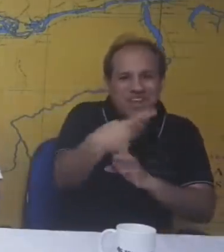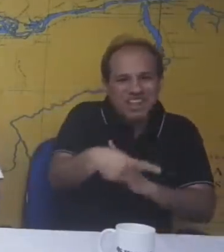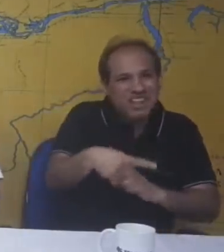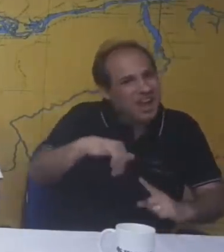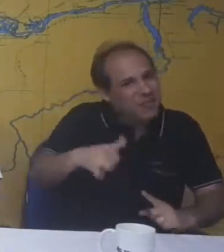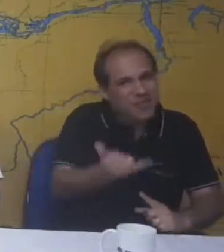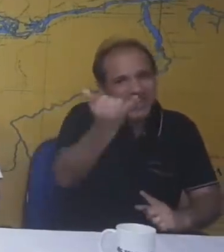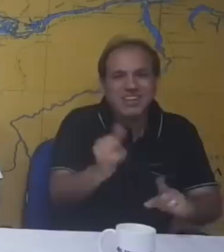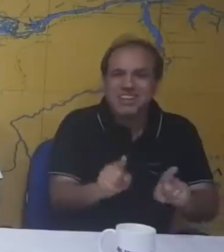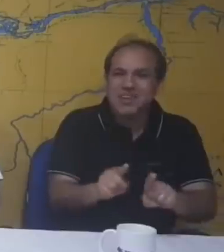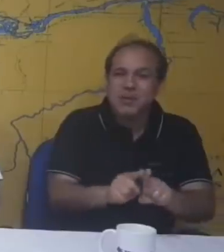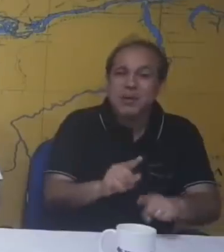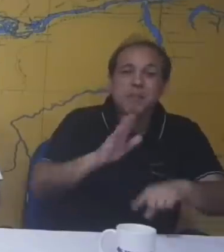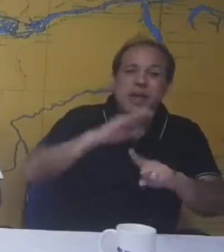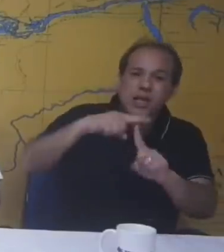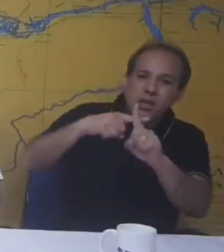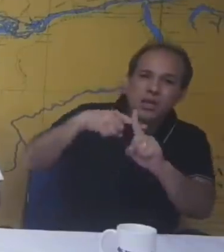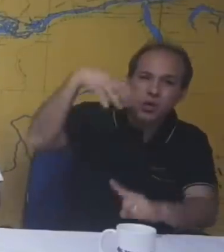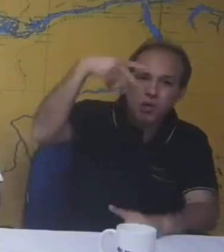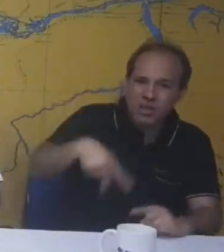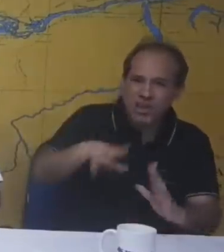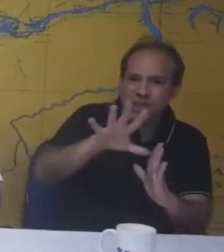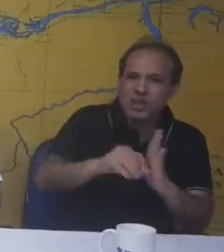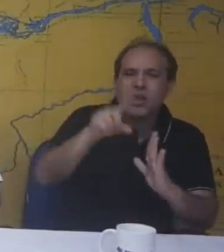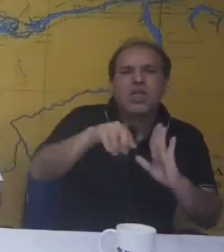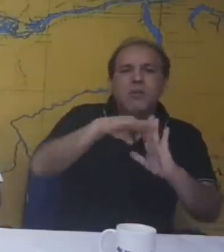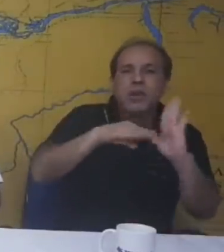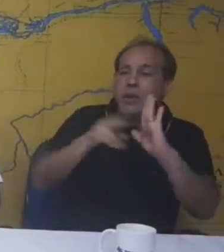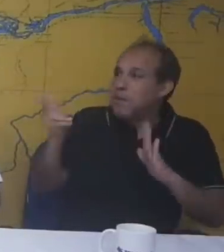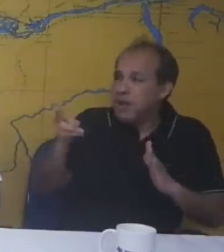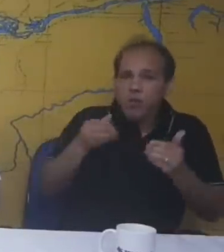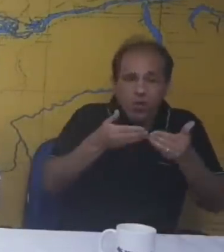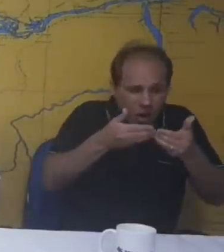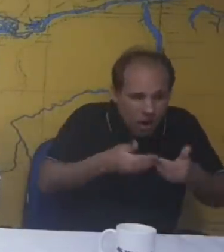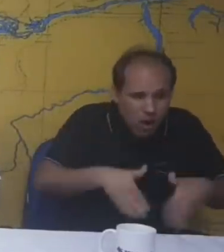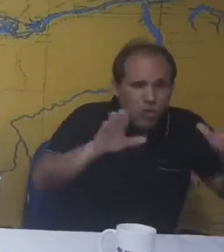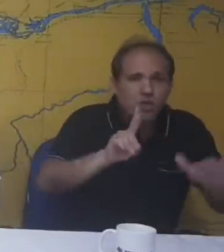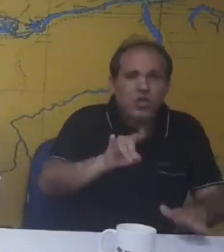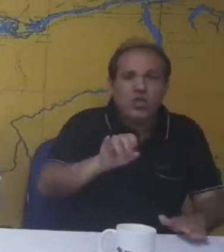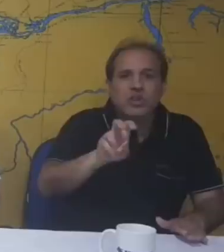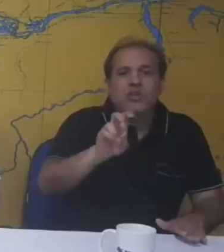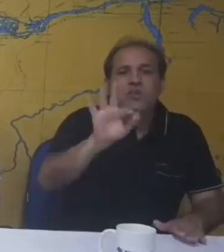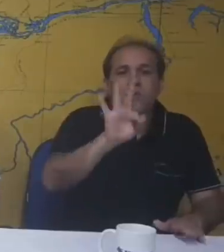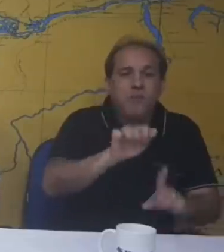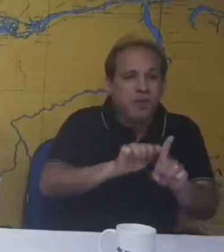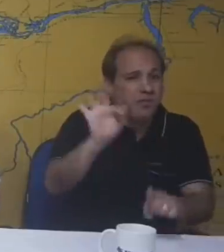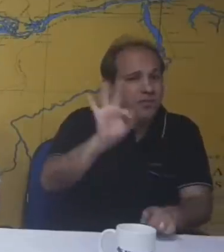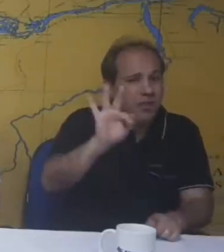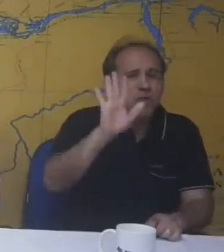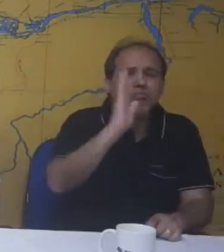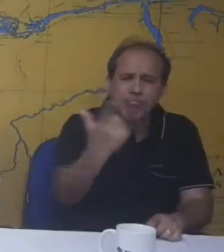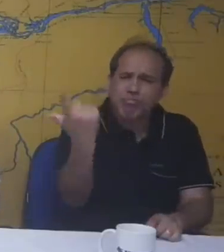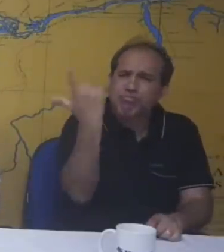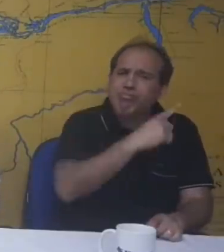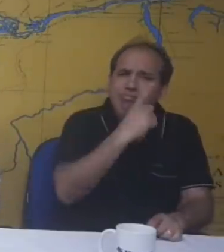Wi-Fi. Mas, presidente, o Mais Luz para a Amazônia, programa que o senhor lançou no dia 5 de fevereiro e nós